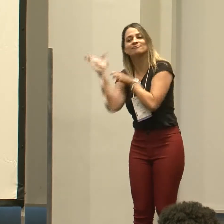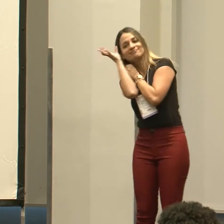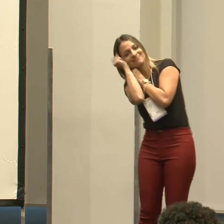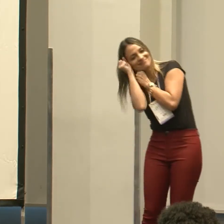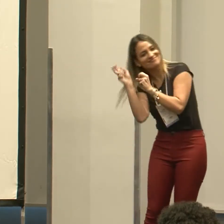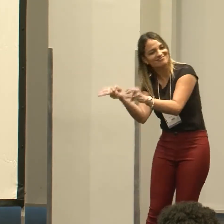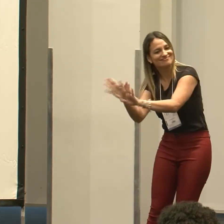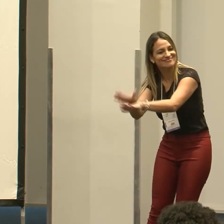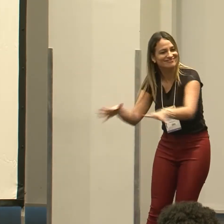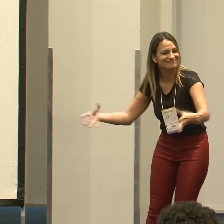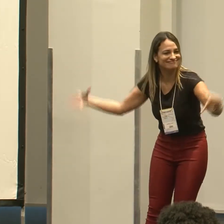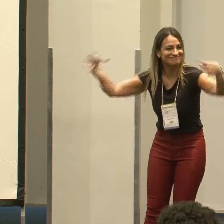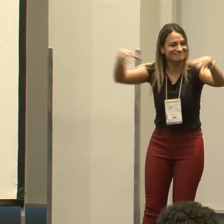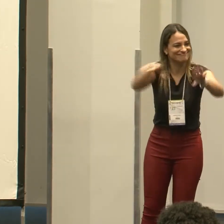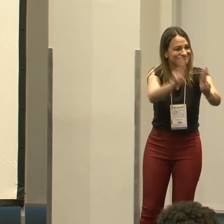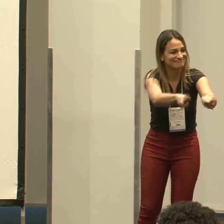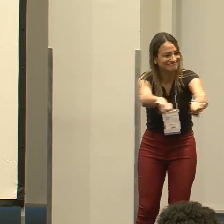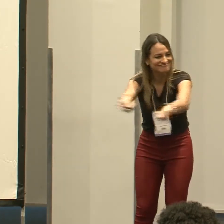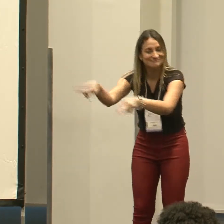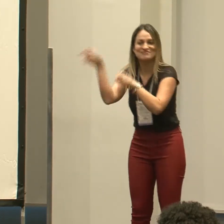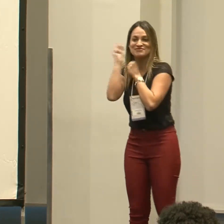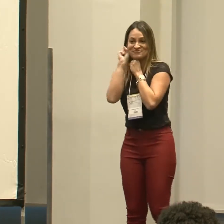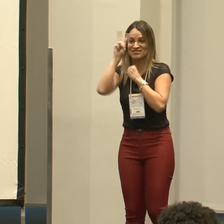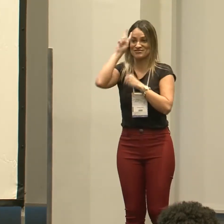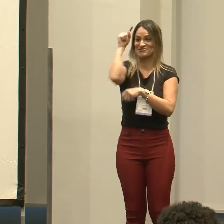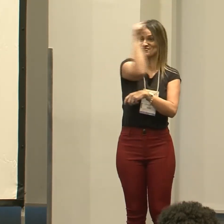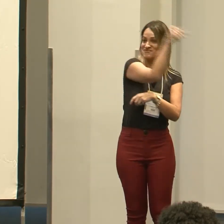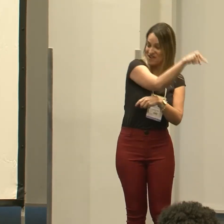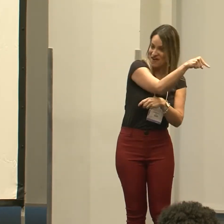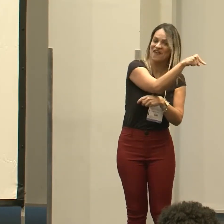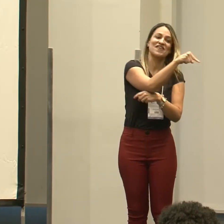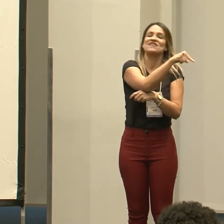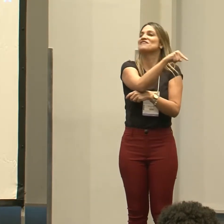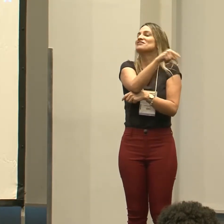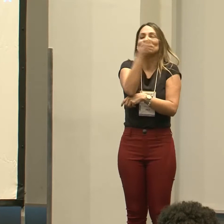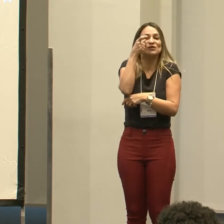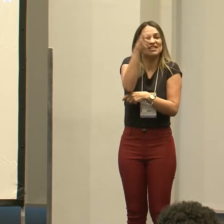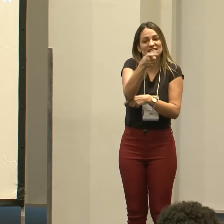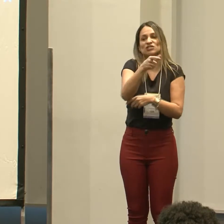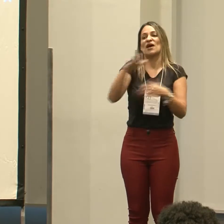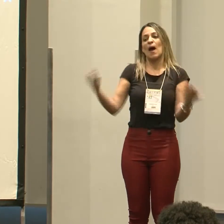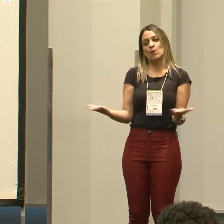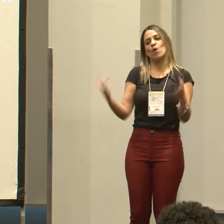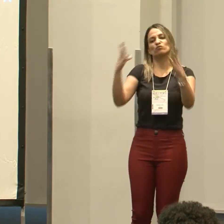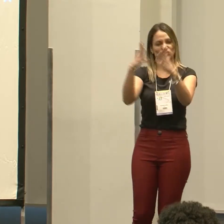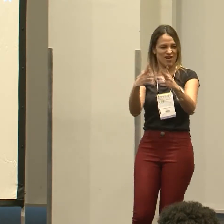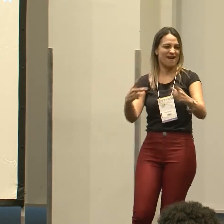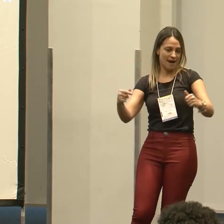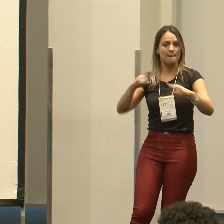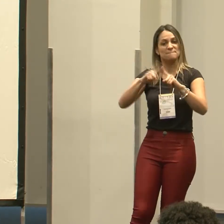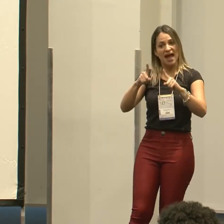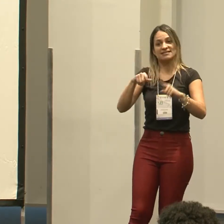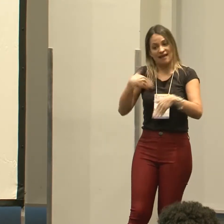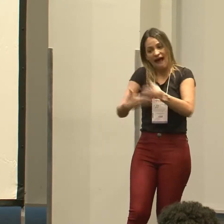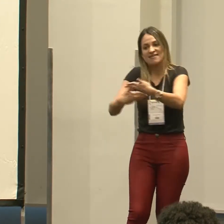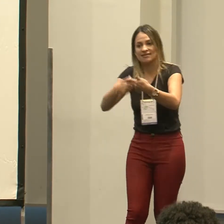No Instituto, em Paris, ele era um colégio interno, onde as crianças que tinham interesse em